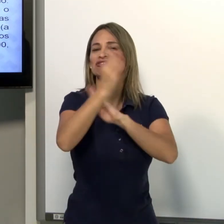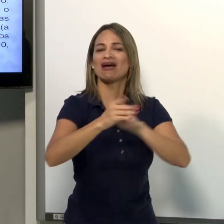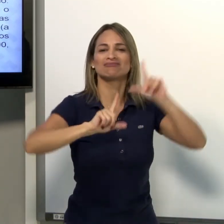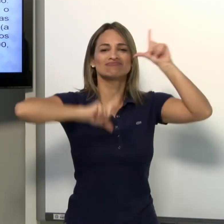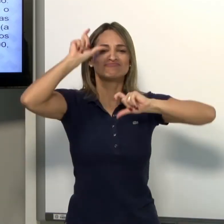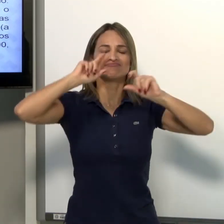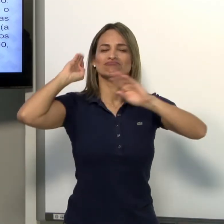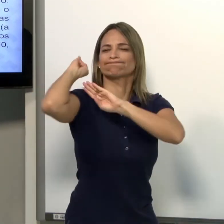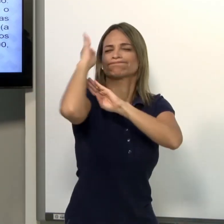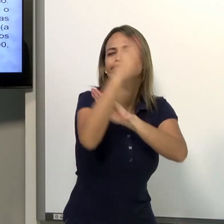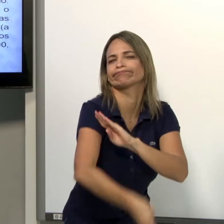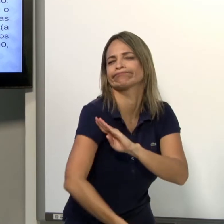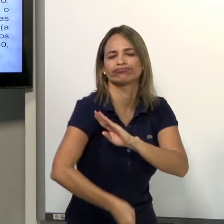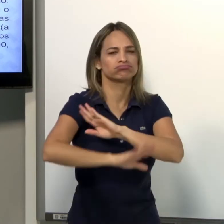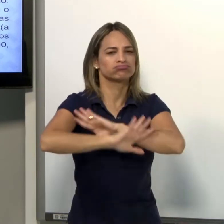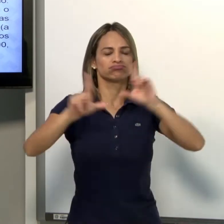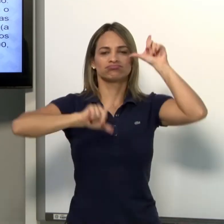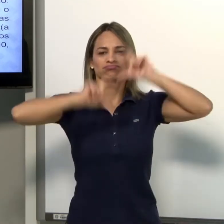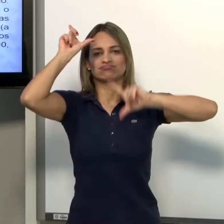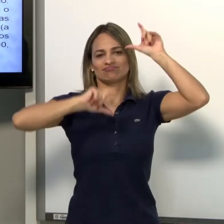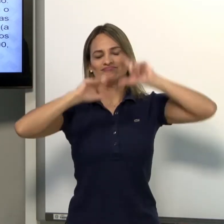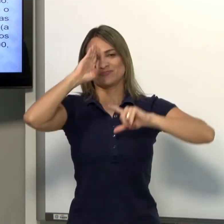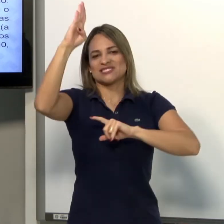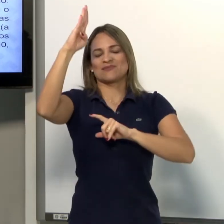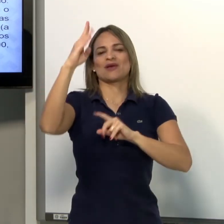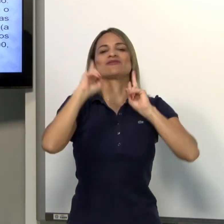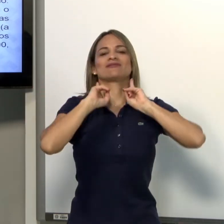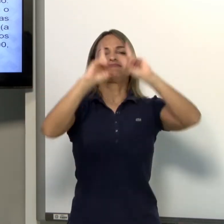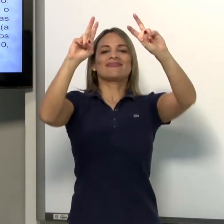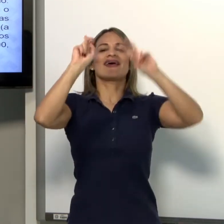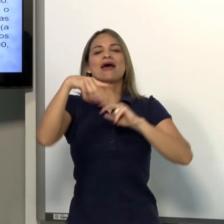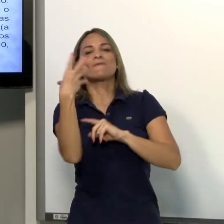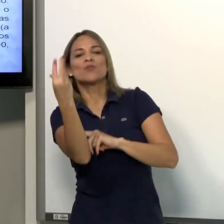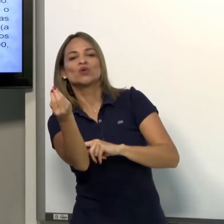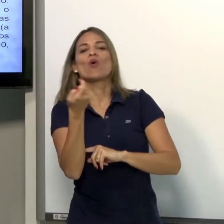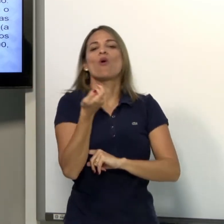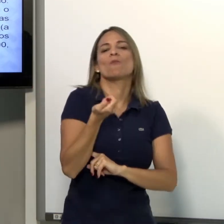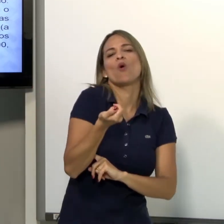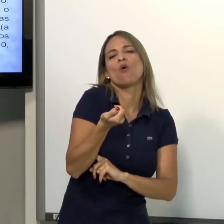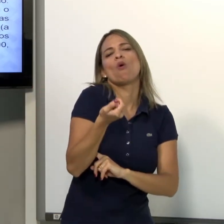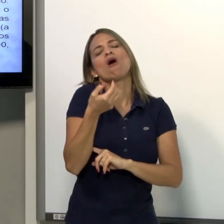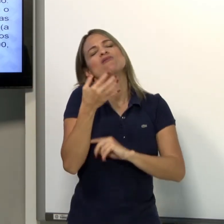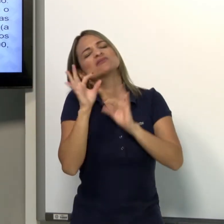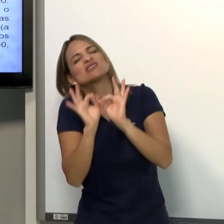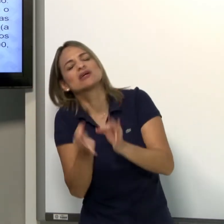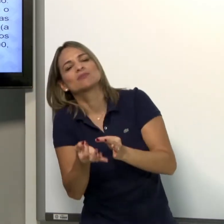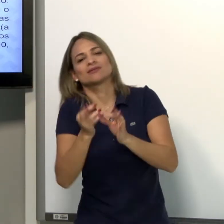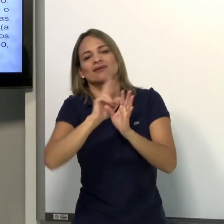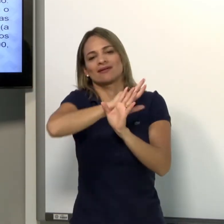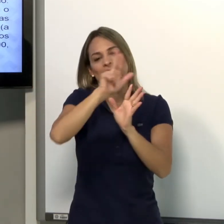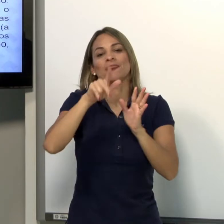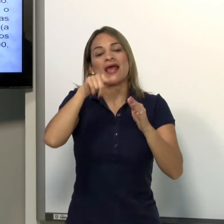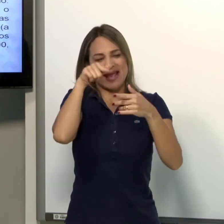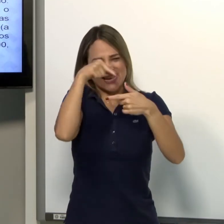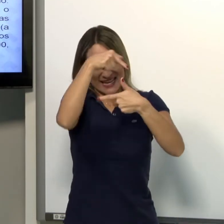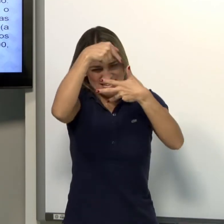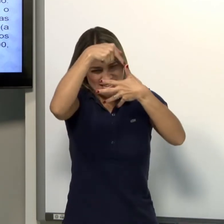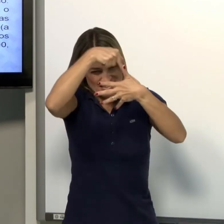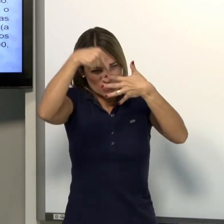falar muito. Então, a expressão diretamente ajuda e a pessoa já percebe. Então, é muito simples. Usando